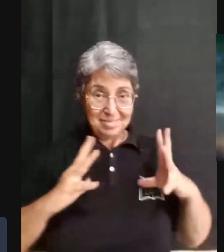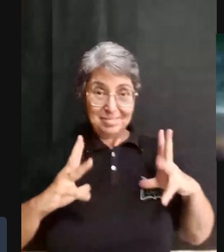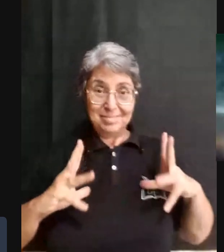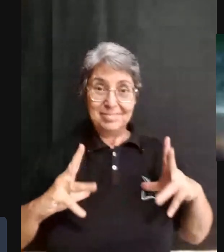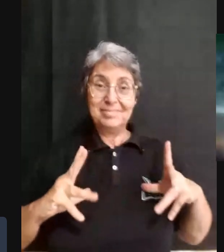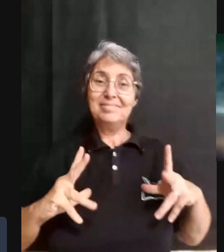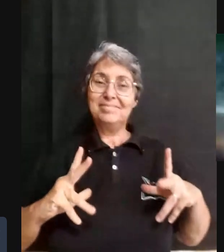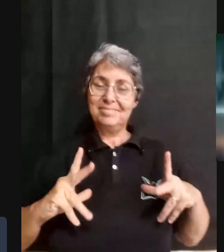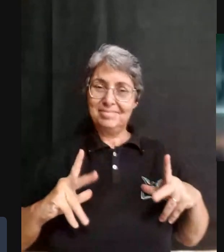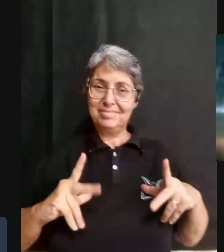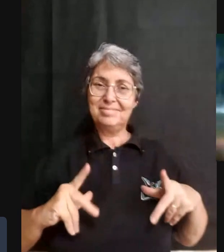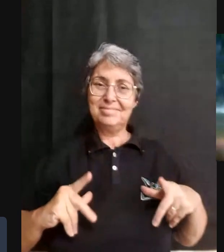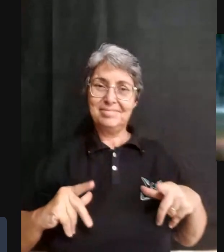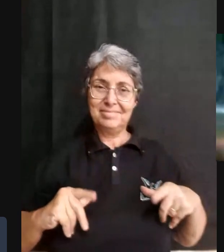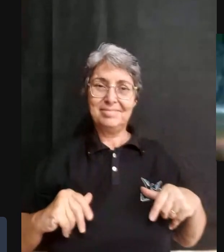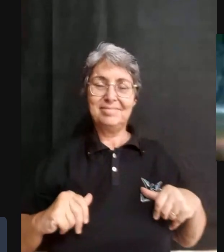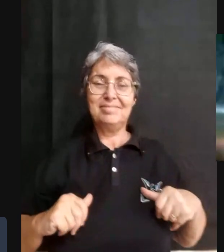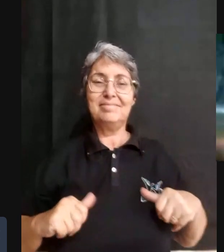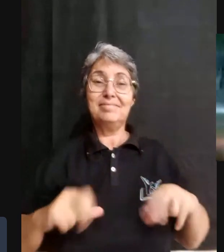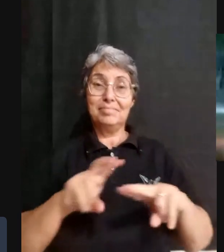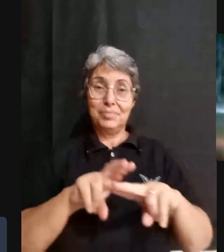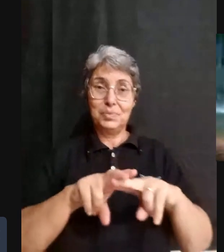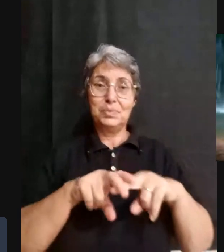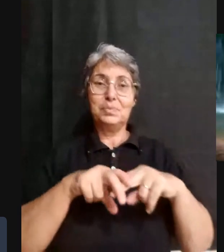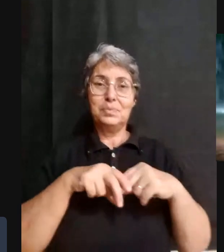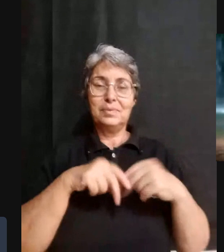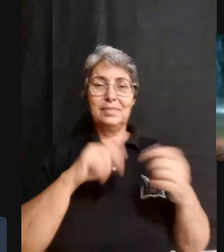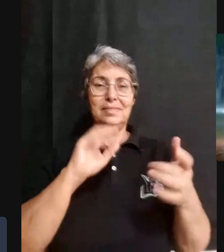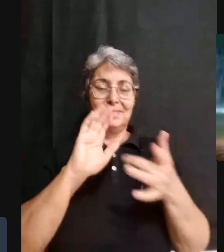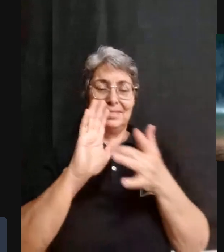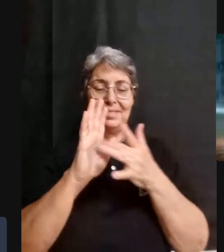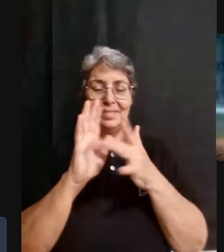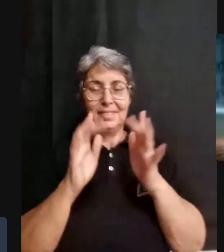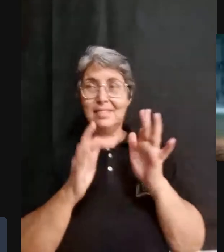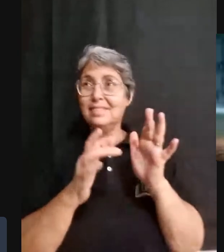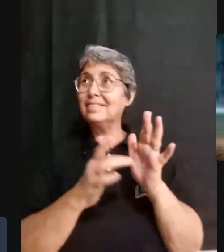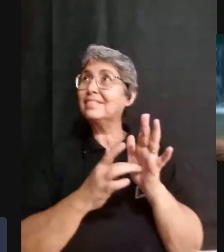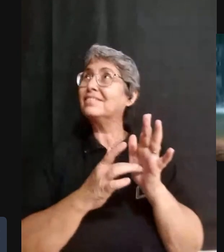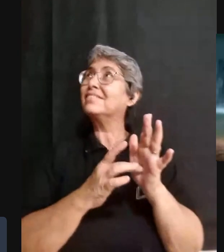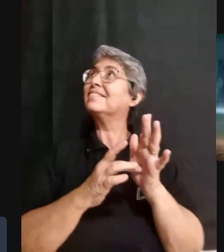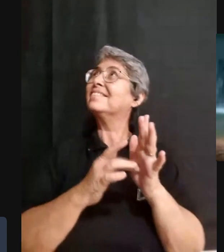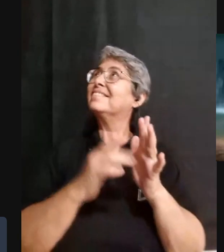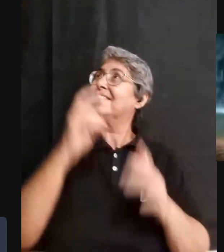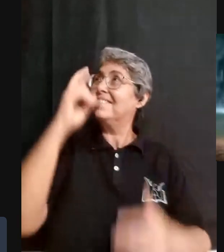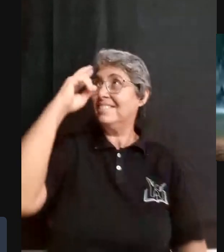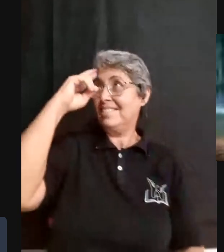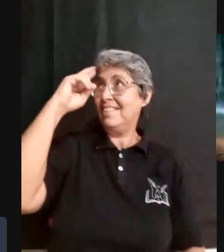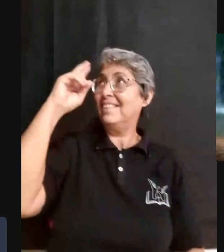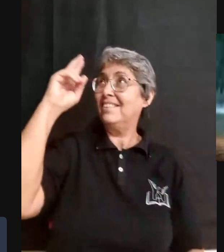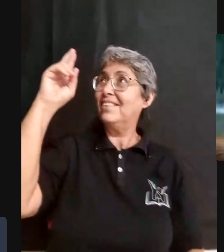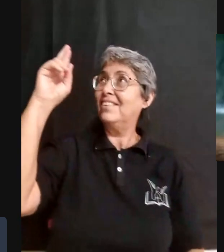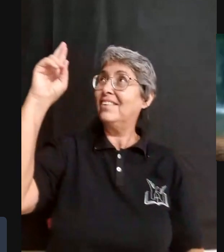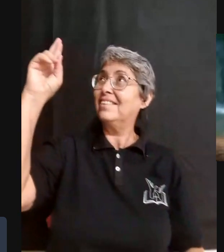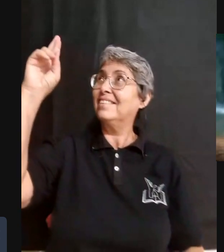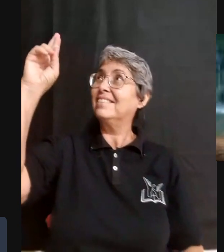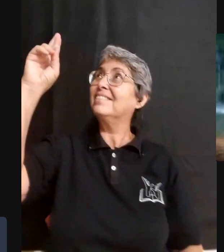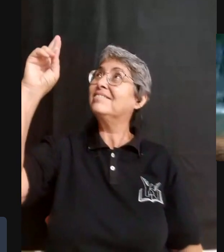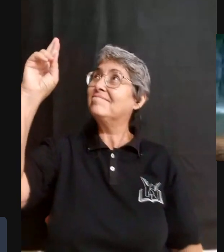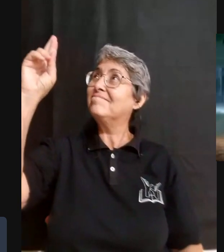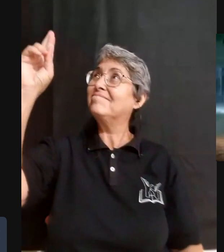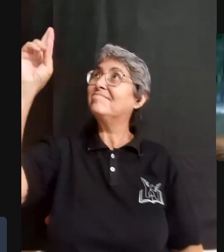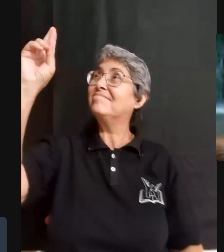Deus por meio de nosso Senhor, por